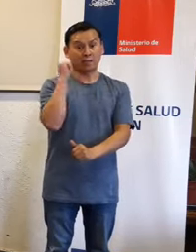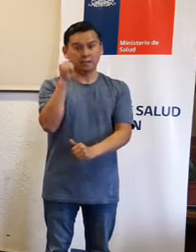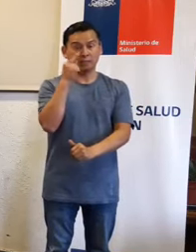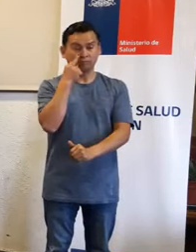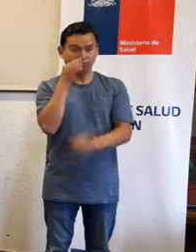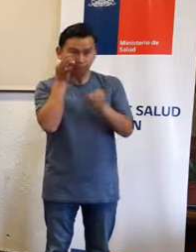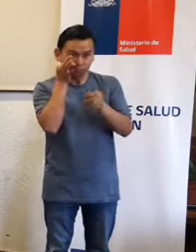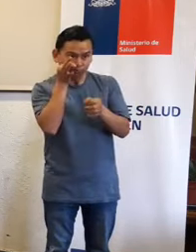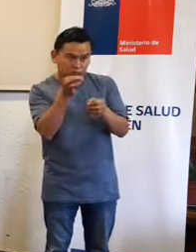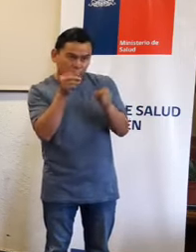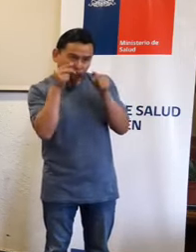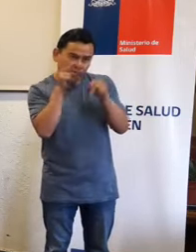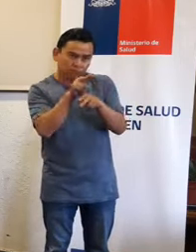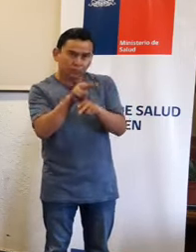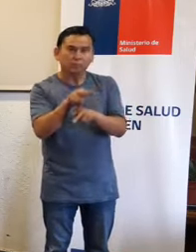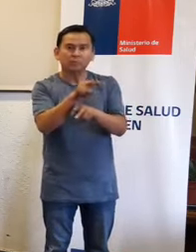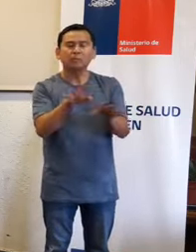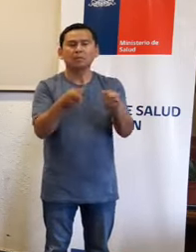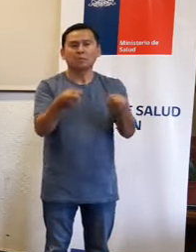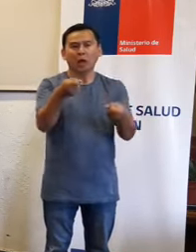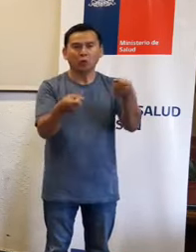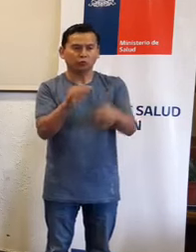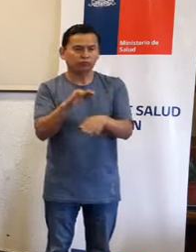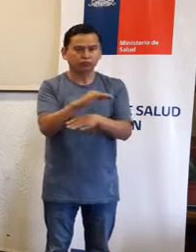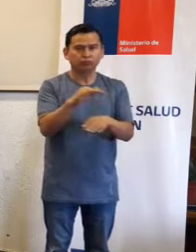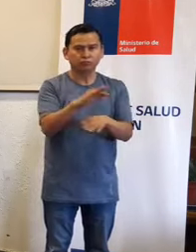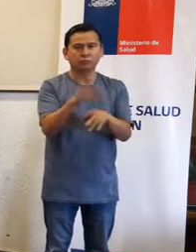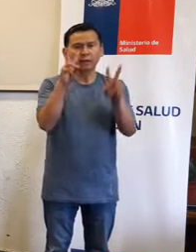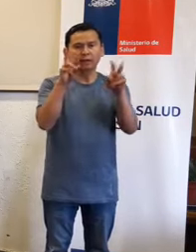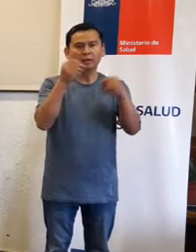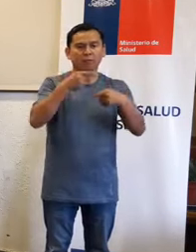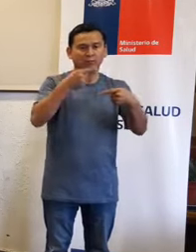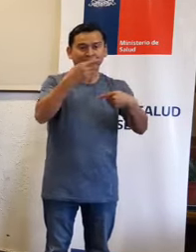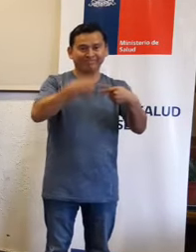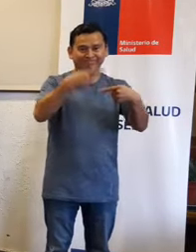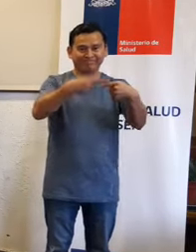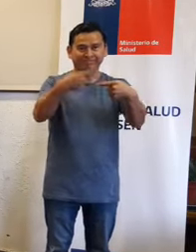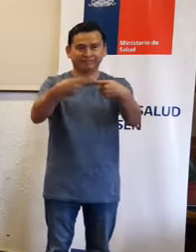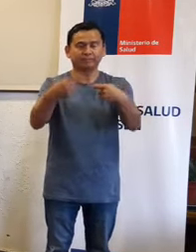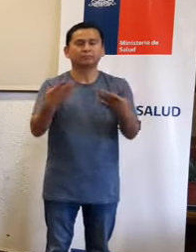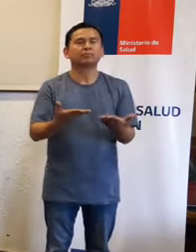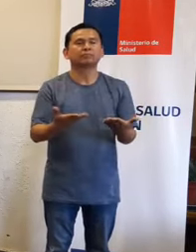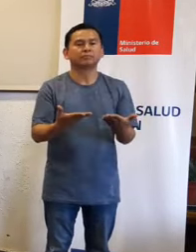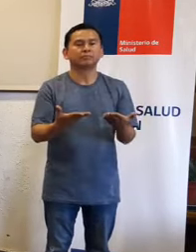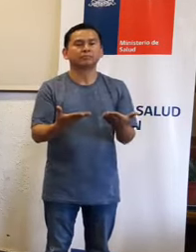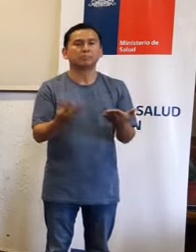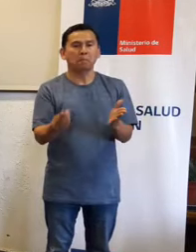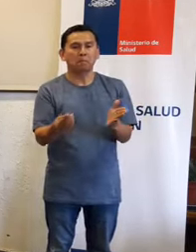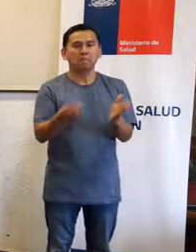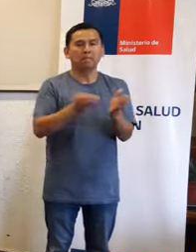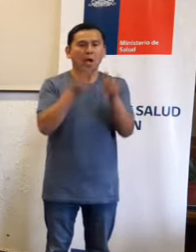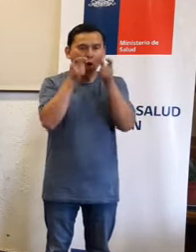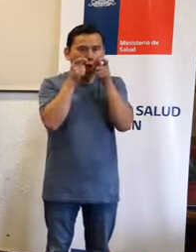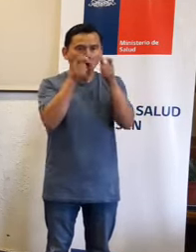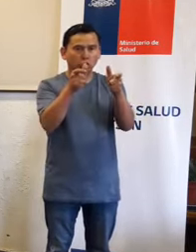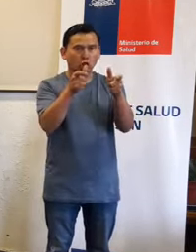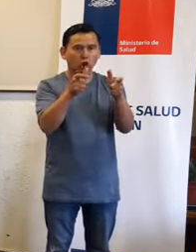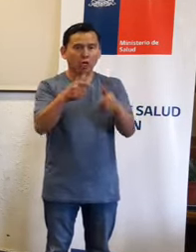supervigilando, con el aumento de las barreras a las cuales se le sumó controles